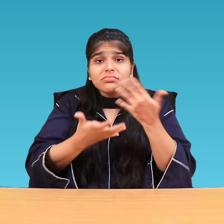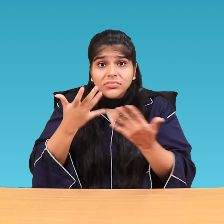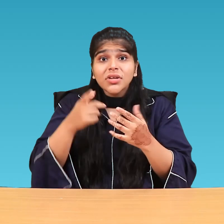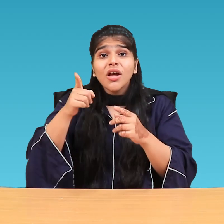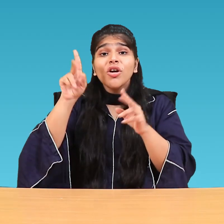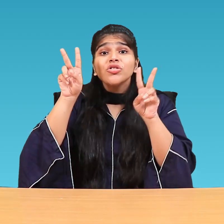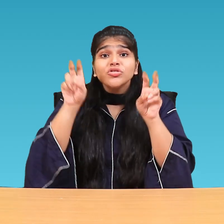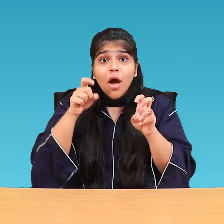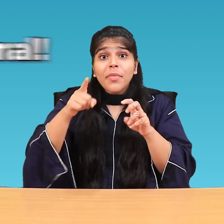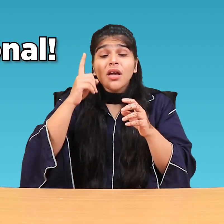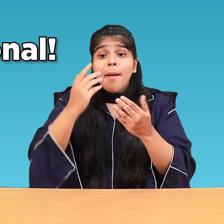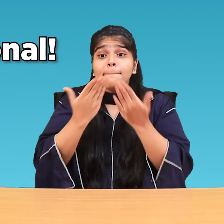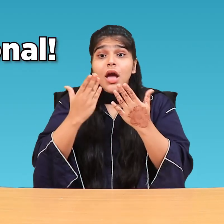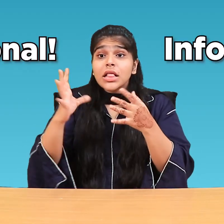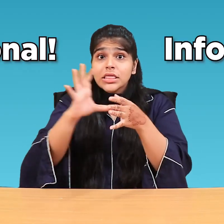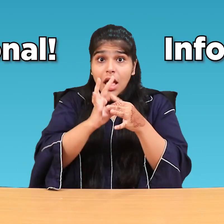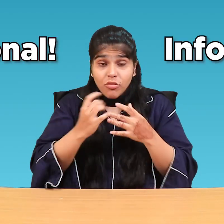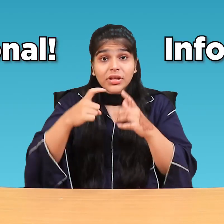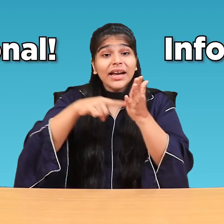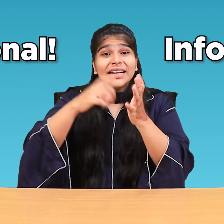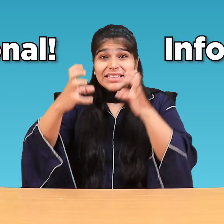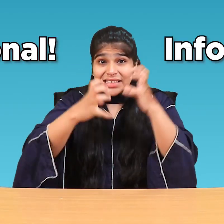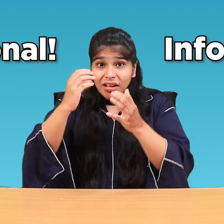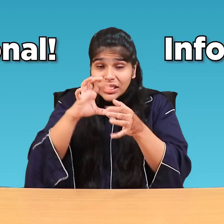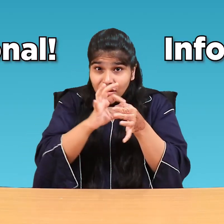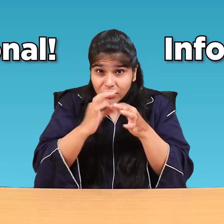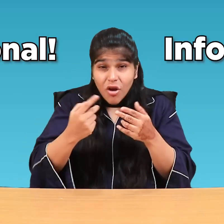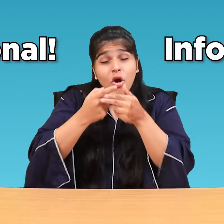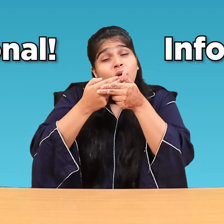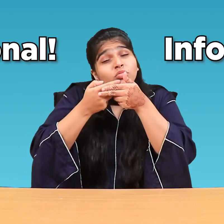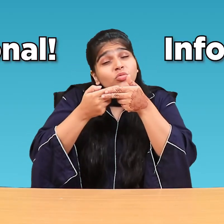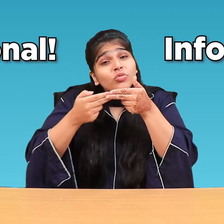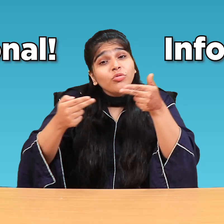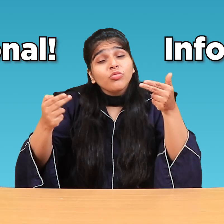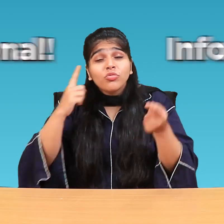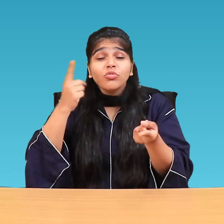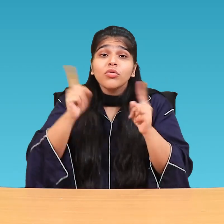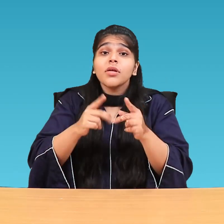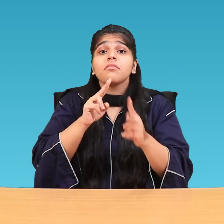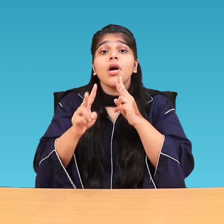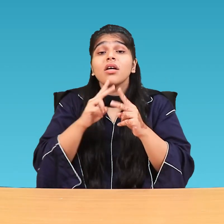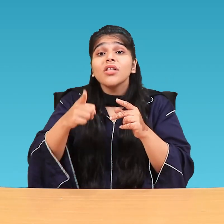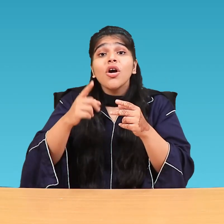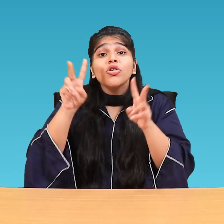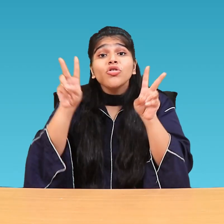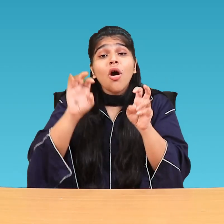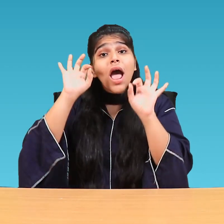टॉपिक्स एजुकेशनल हो सकते हैं, टेक्निकल हो सकते हैं और बहुत डिटेल में बात करेंगे। और ये ऐसे टॉपिक्स होंगे जिनका डेफ लोगों